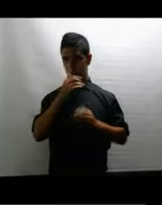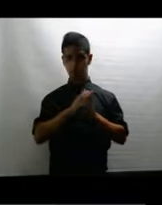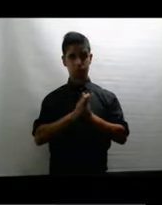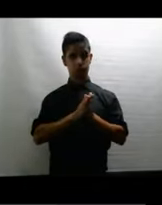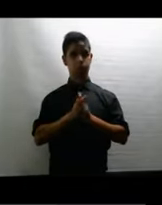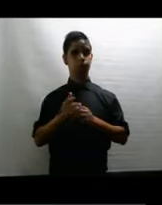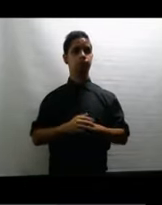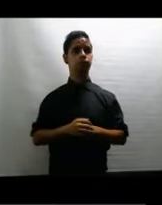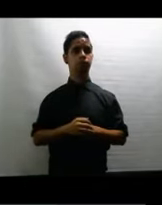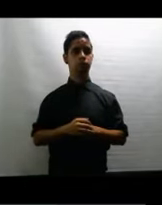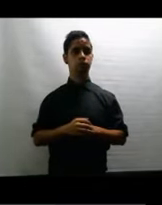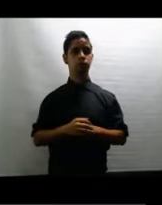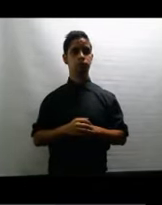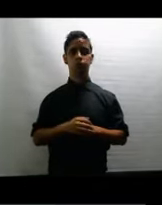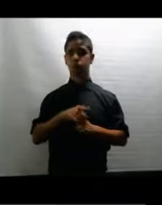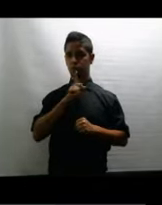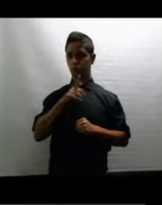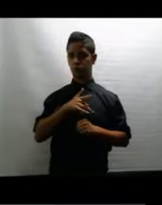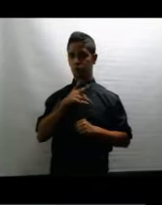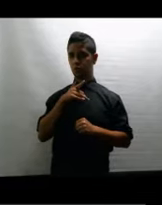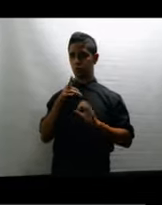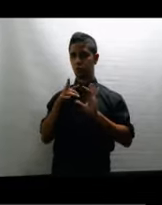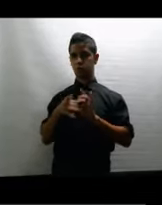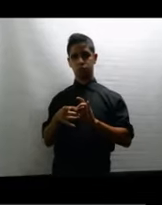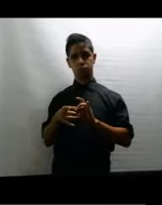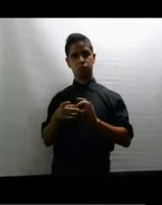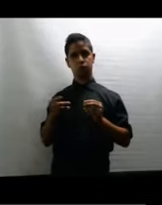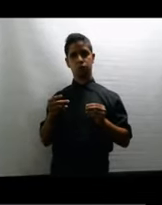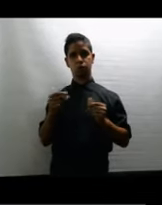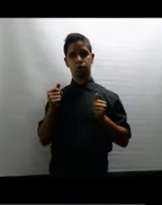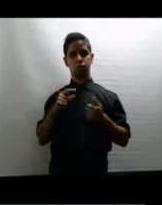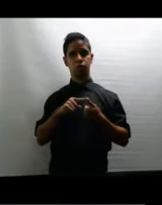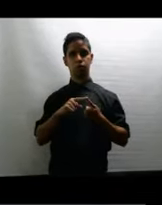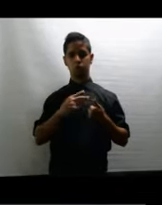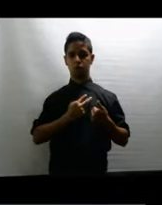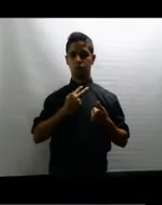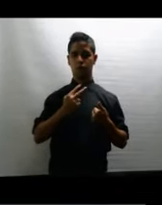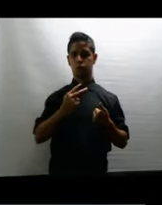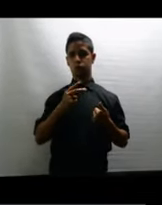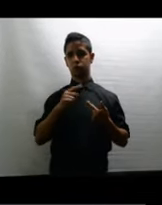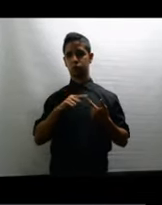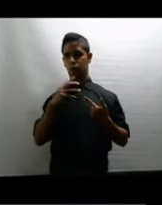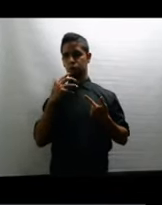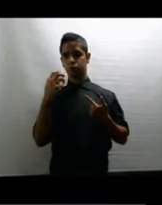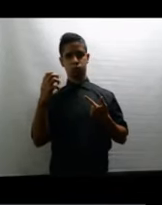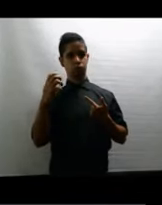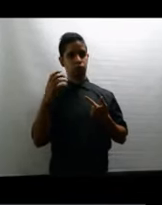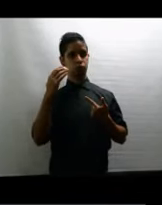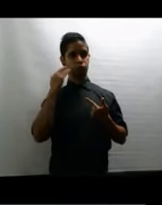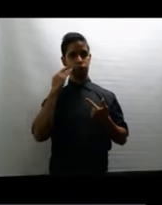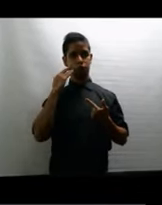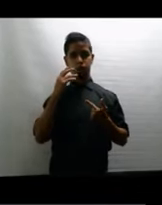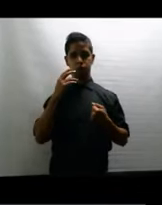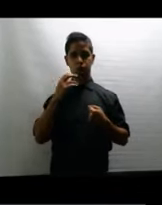establece una conexión inmediata entre la voz y el espectador, ¿no? Uno oye y se